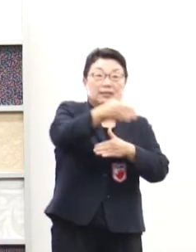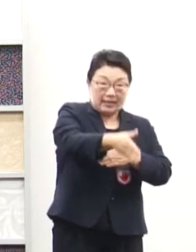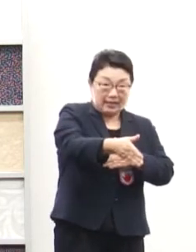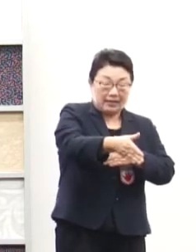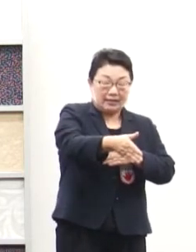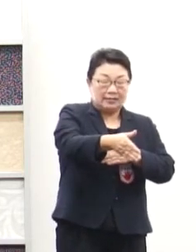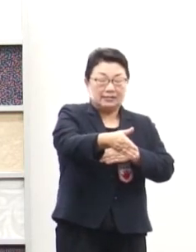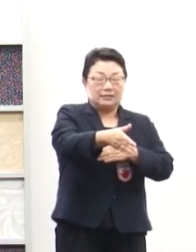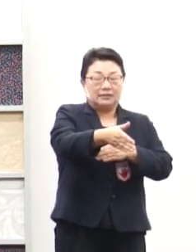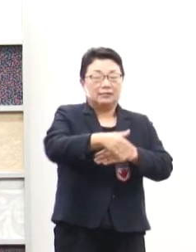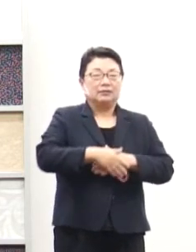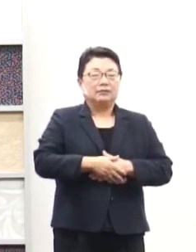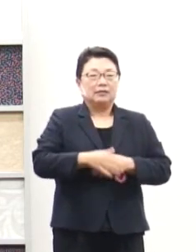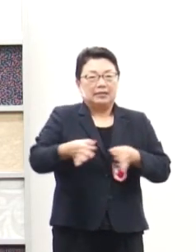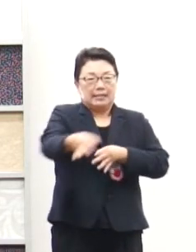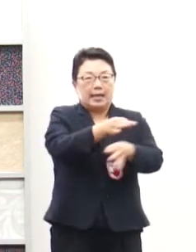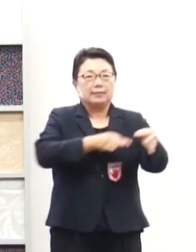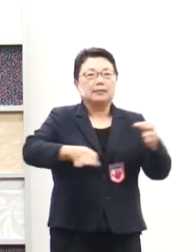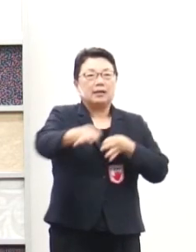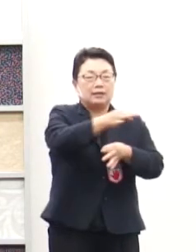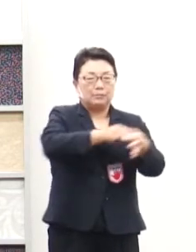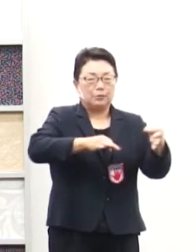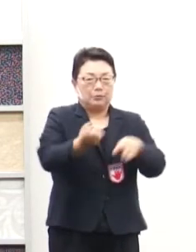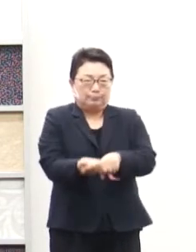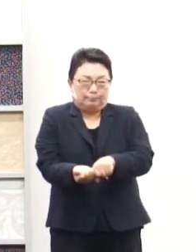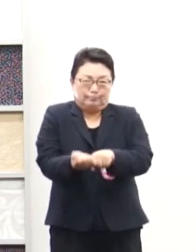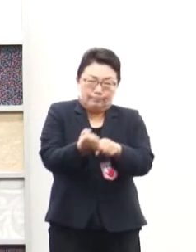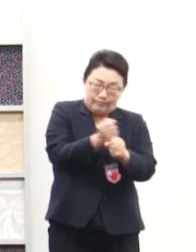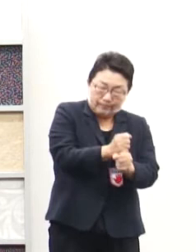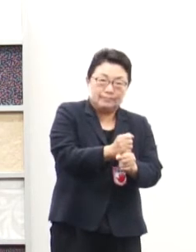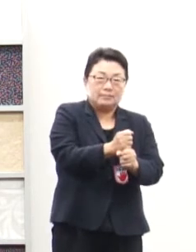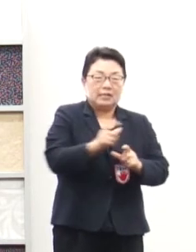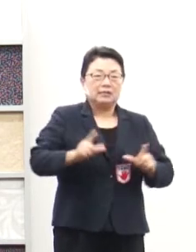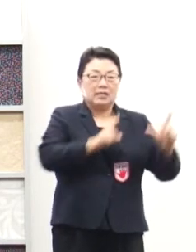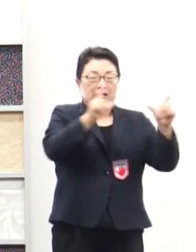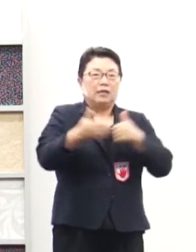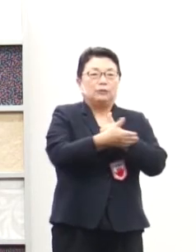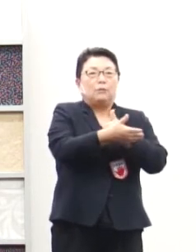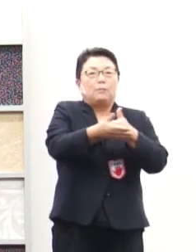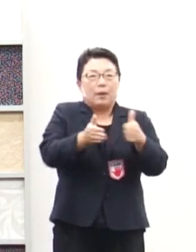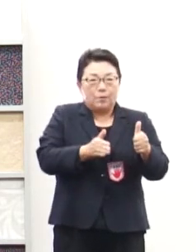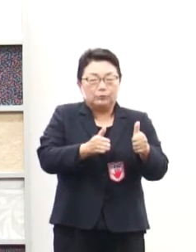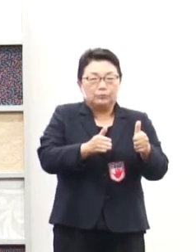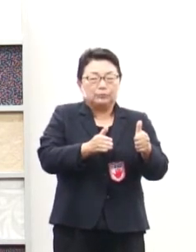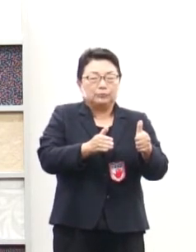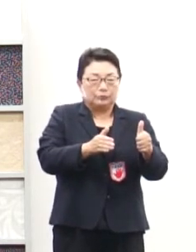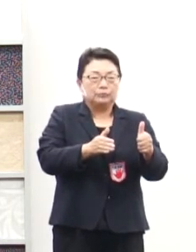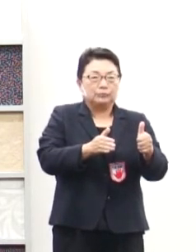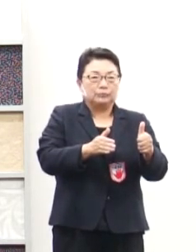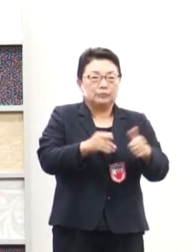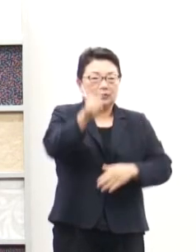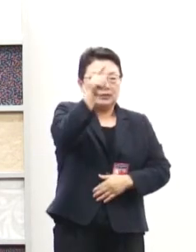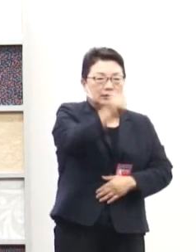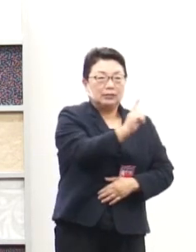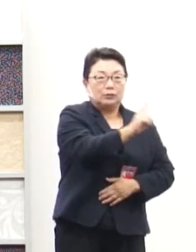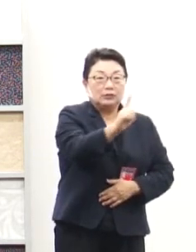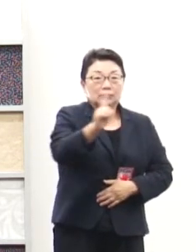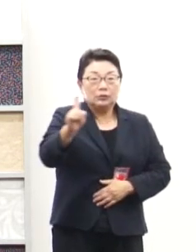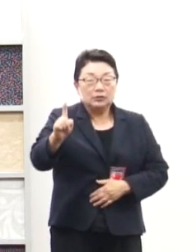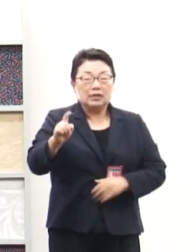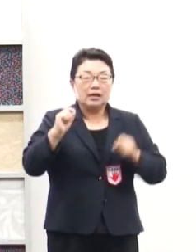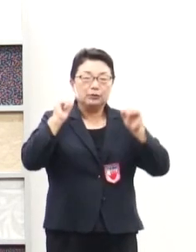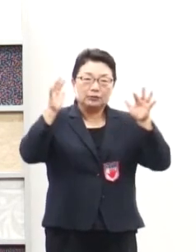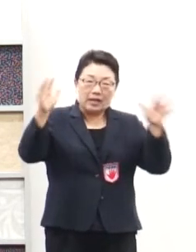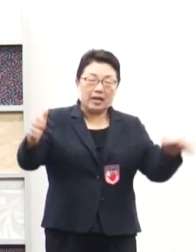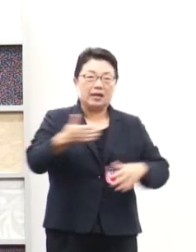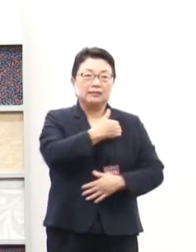た経済を温めて生活を守り、最終的に一人一人が豊かさ